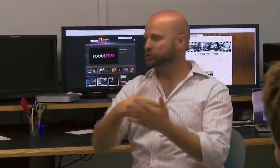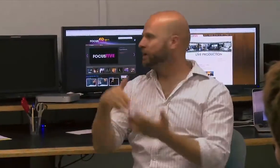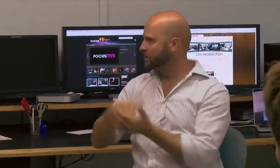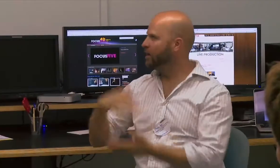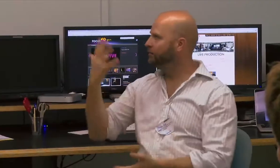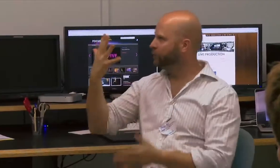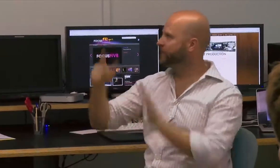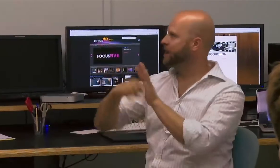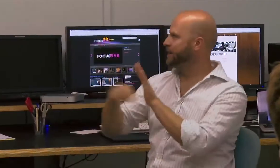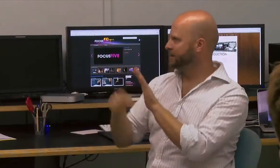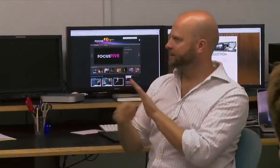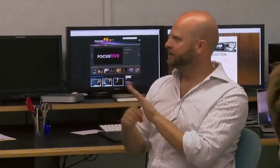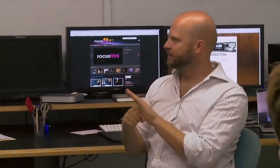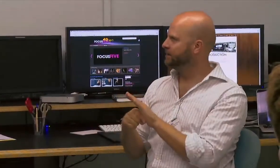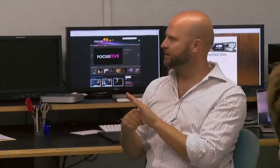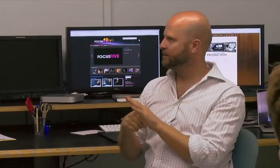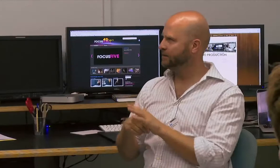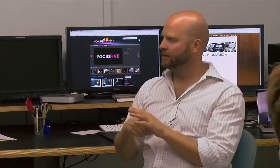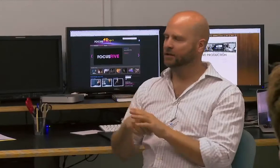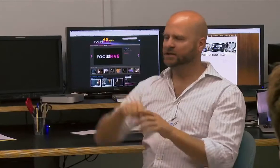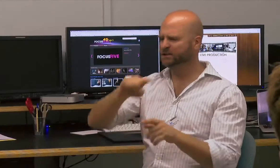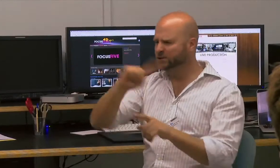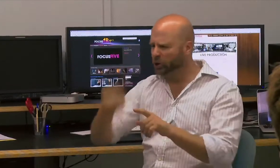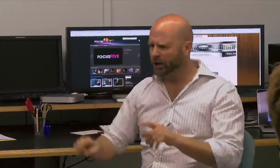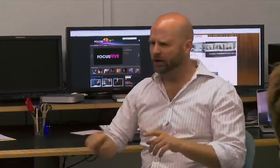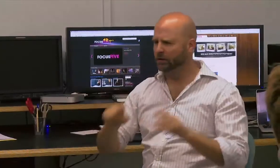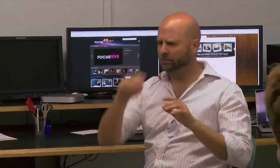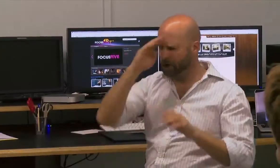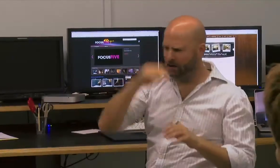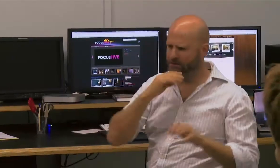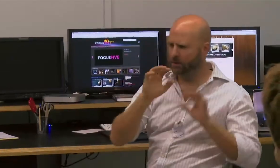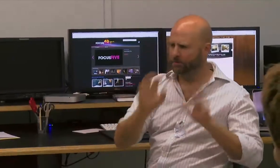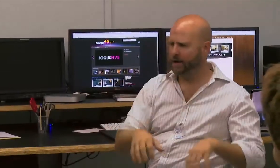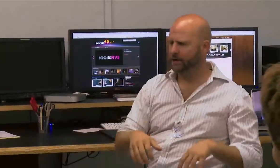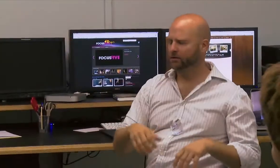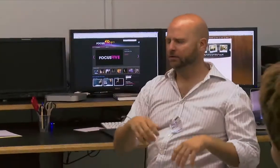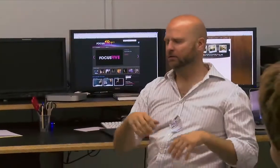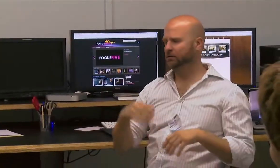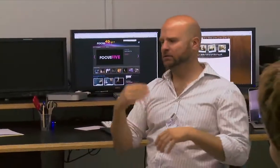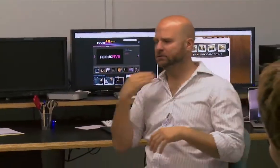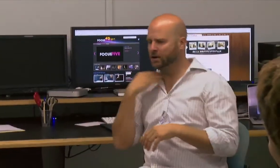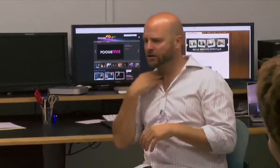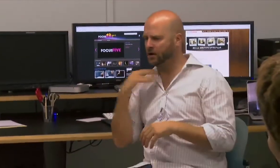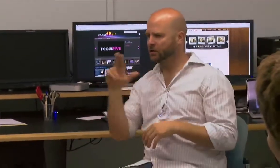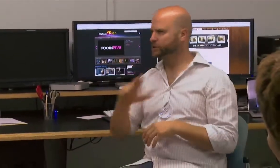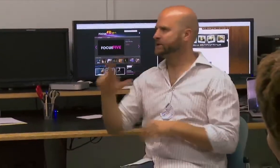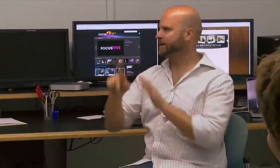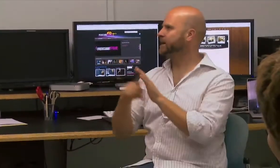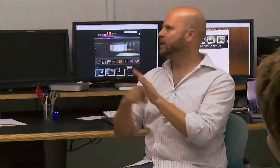aber es stimmt, es gibt 5 verschiedene Gebärdendialekte in der Deutschschweiz. Zürich, Basel, Bern, St. Gallen und